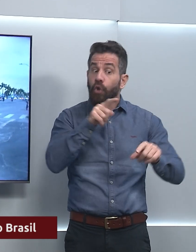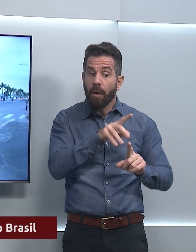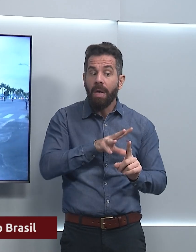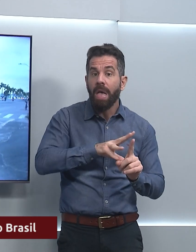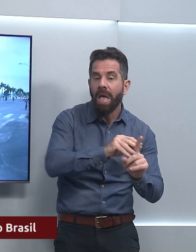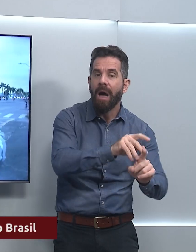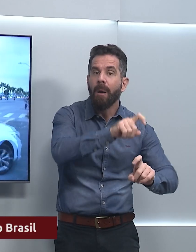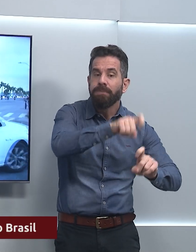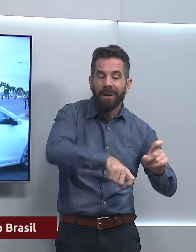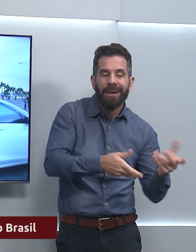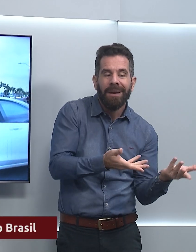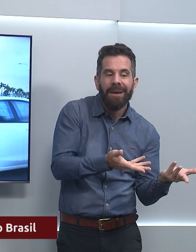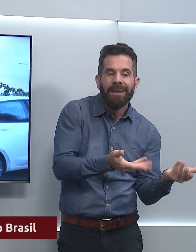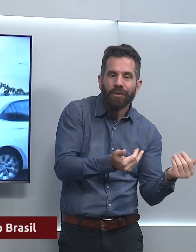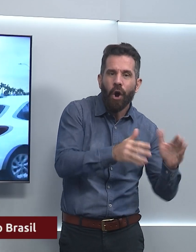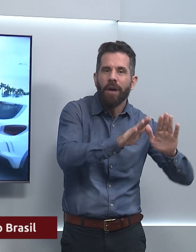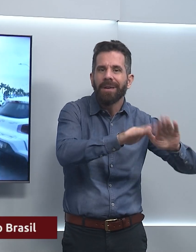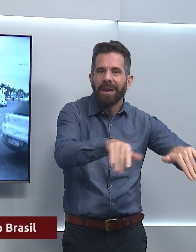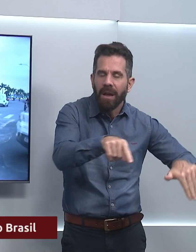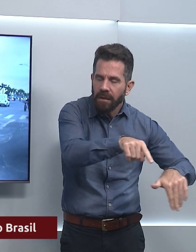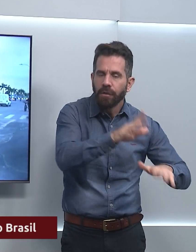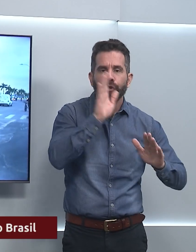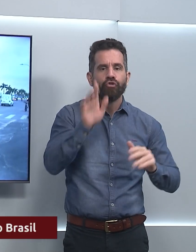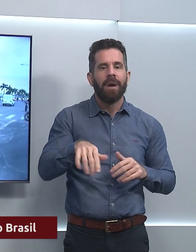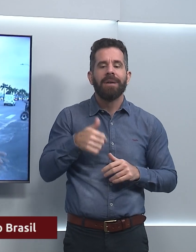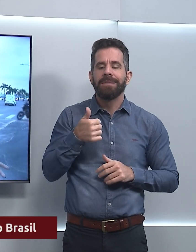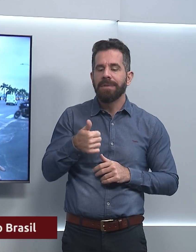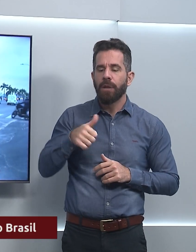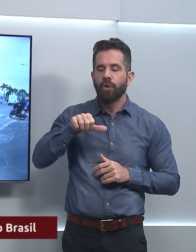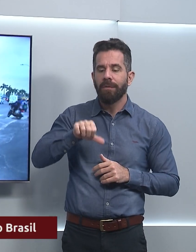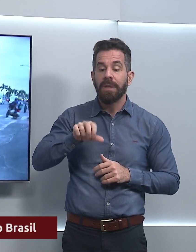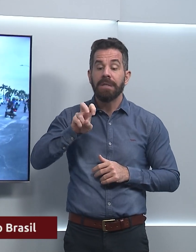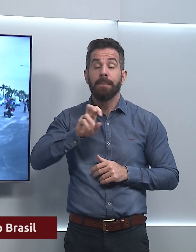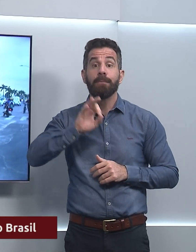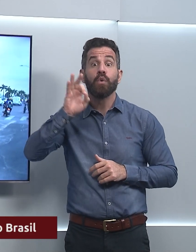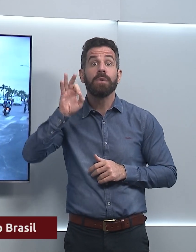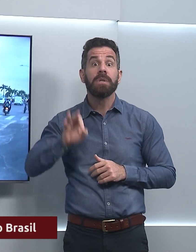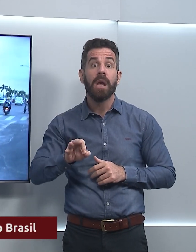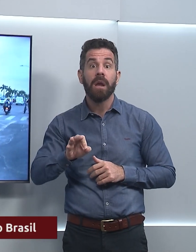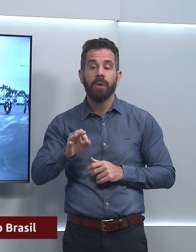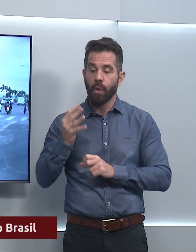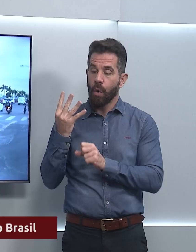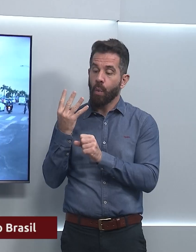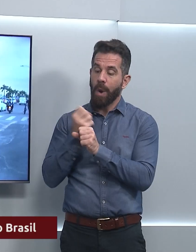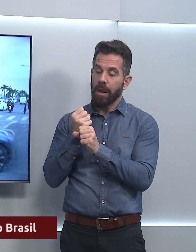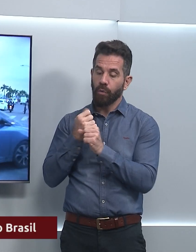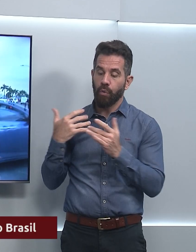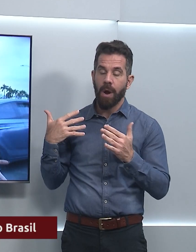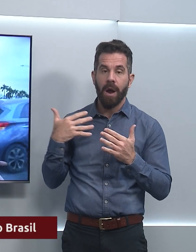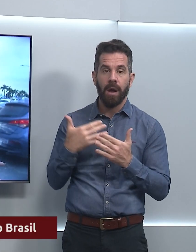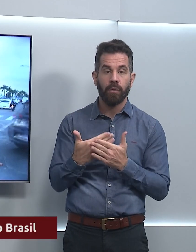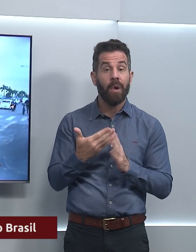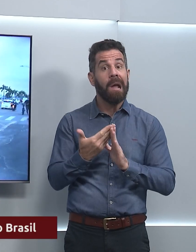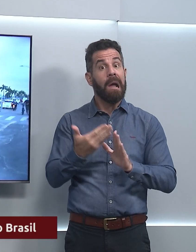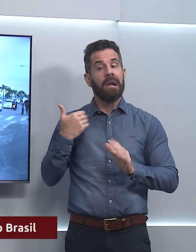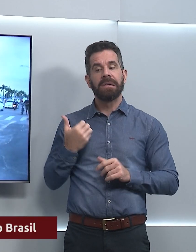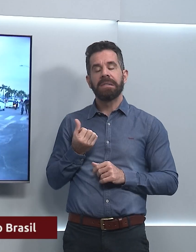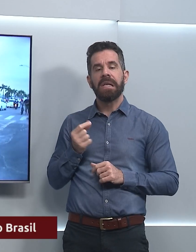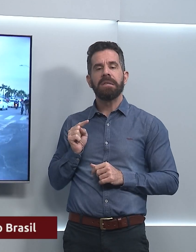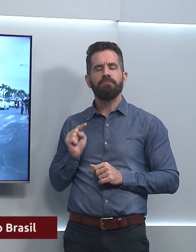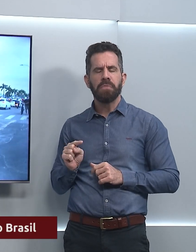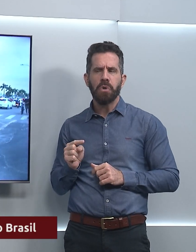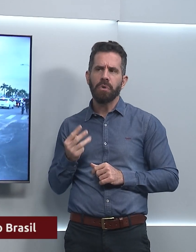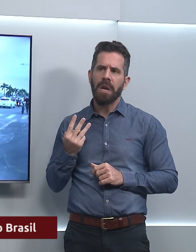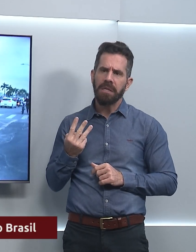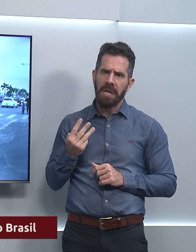e adolescentes cresceram 195% em 4 anos, saltando de